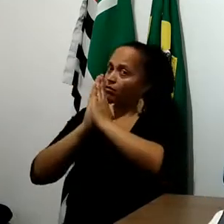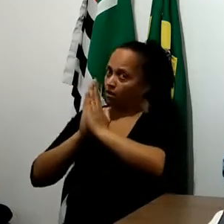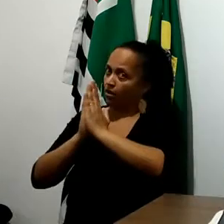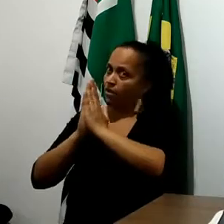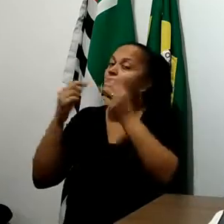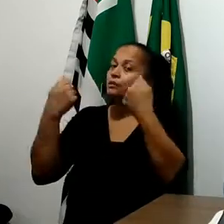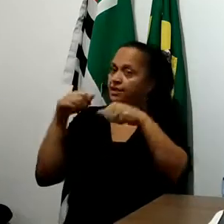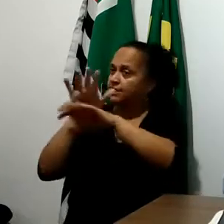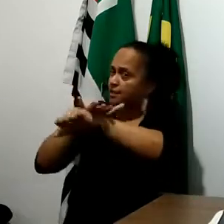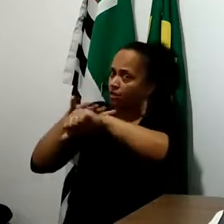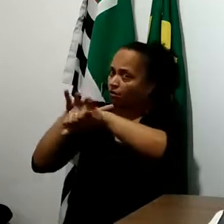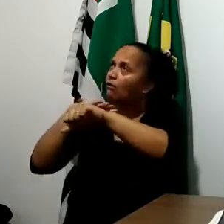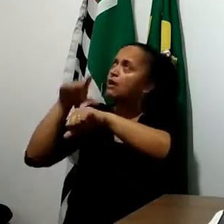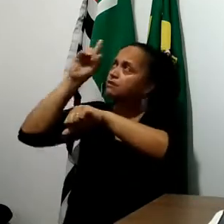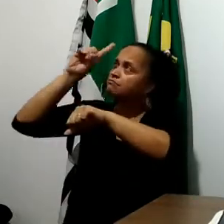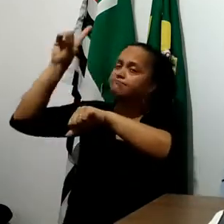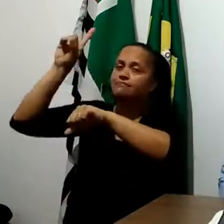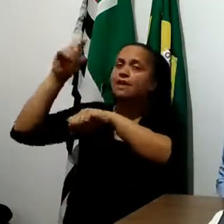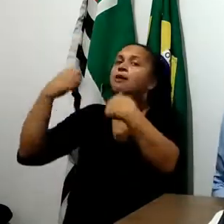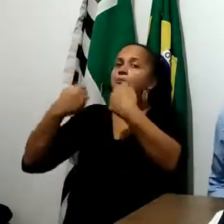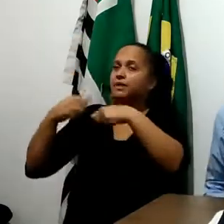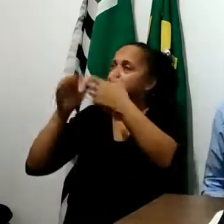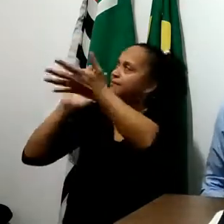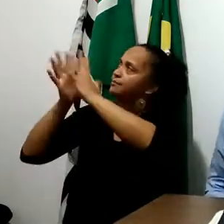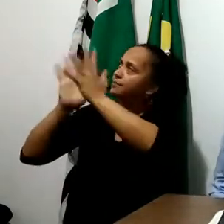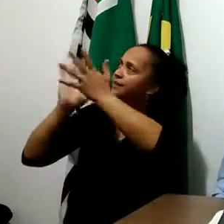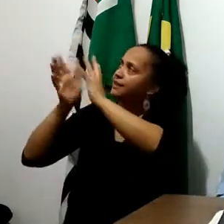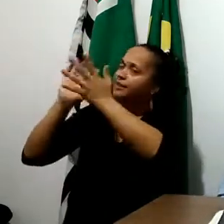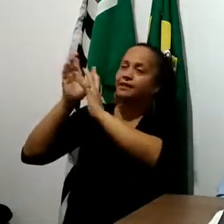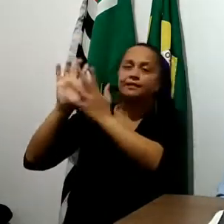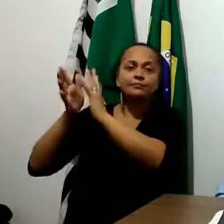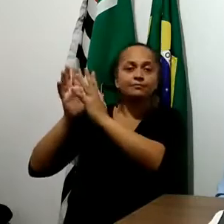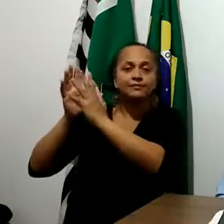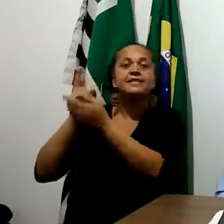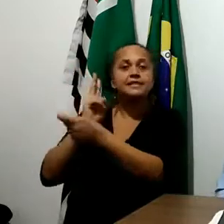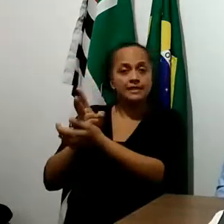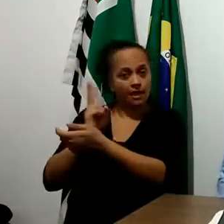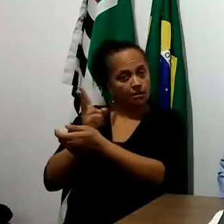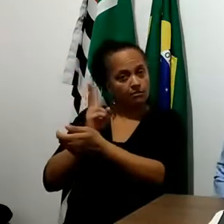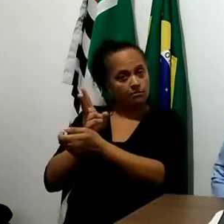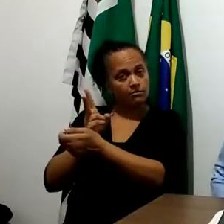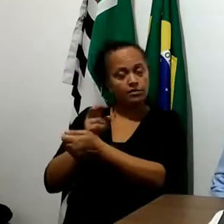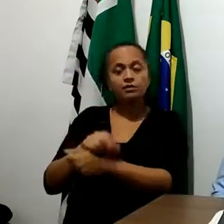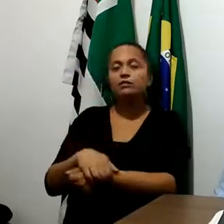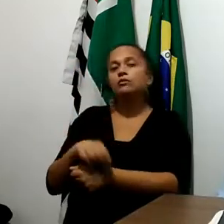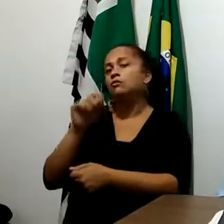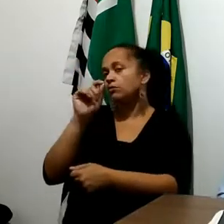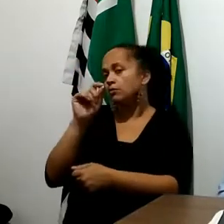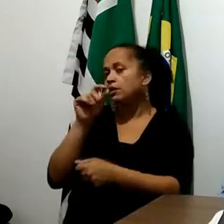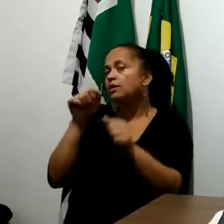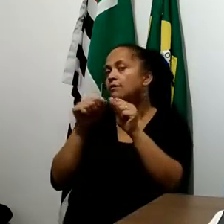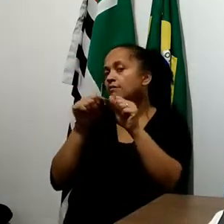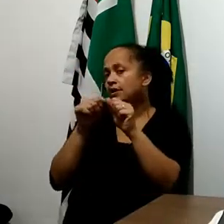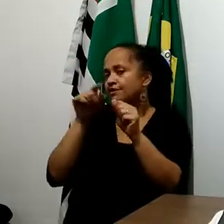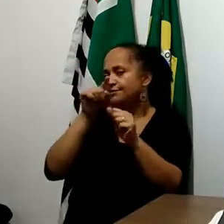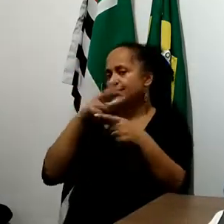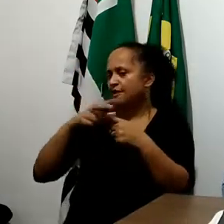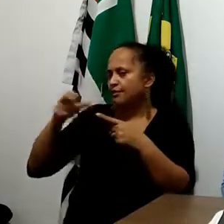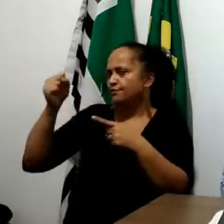Deus. Orar é ter comunhão com Ele. O que vai levar você a sair vitorioso